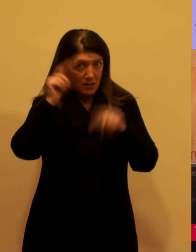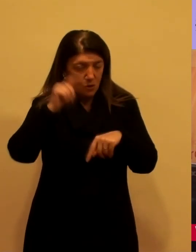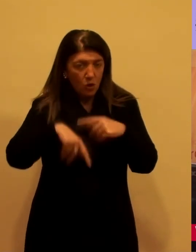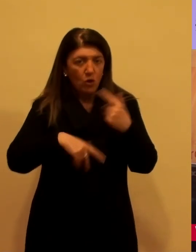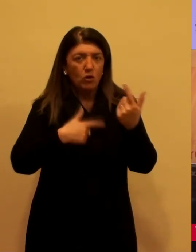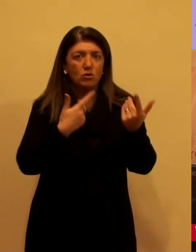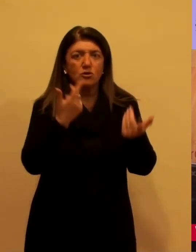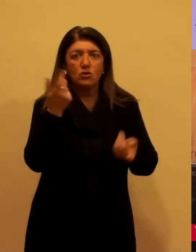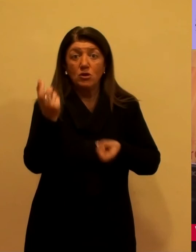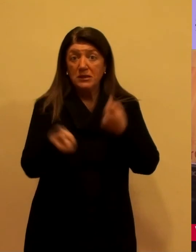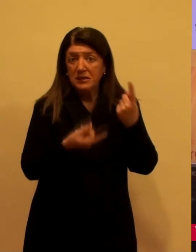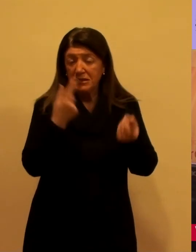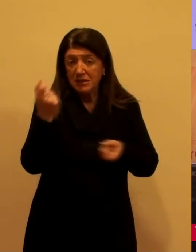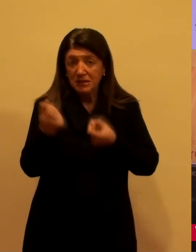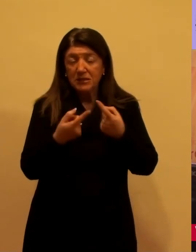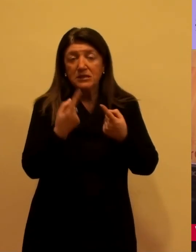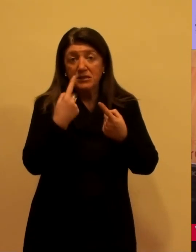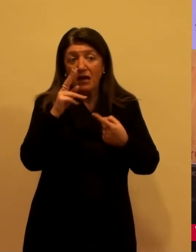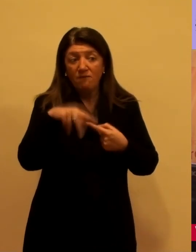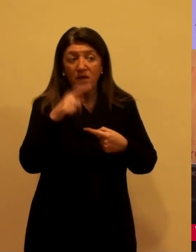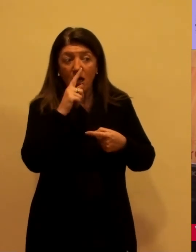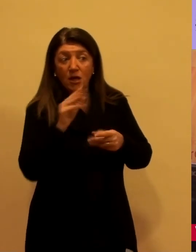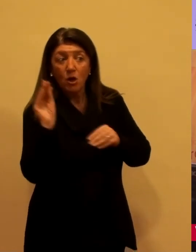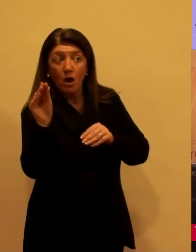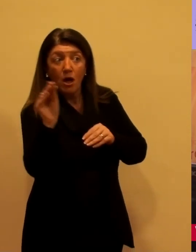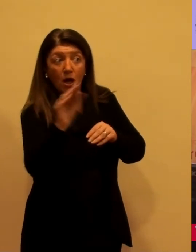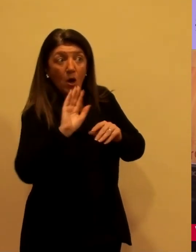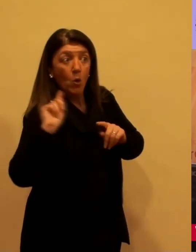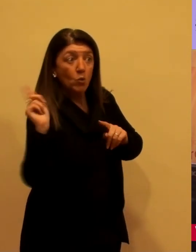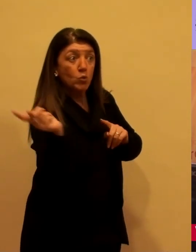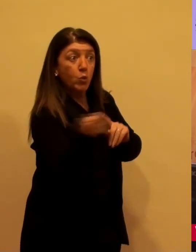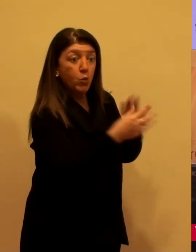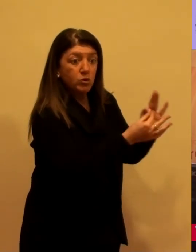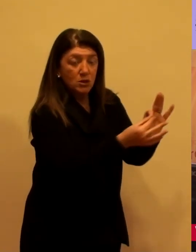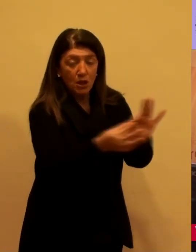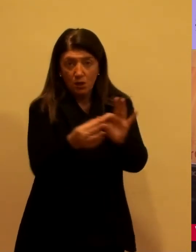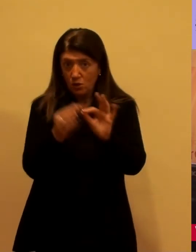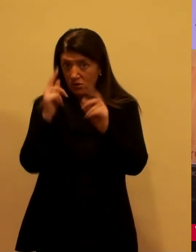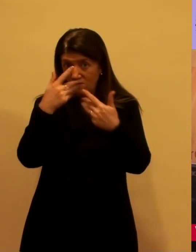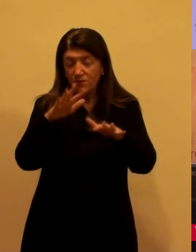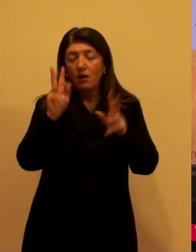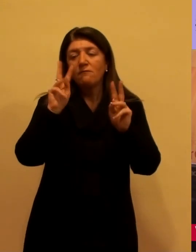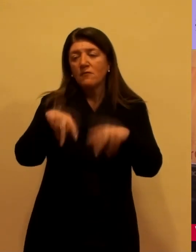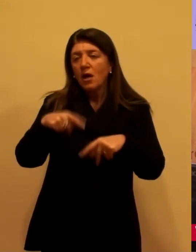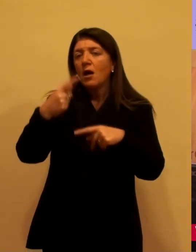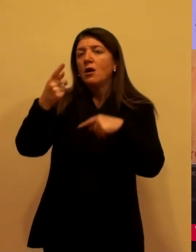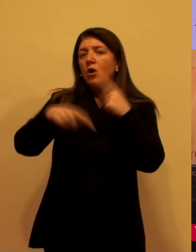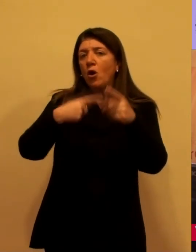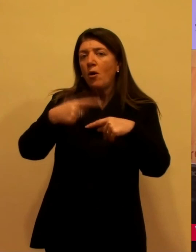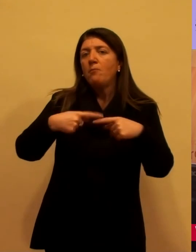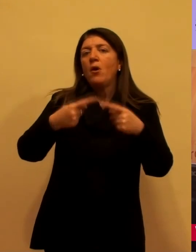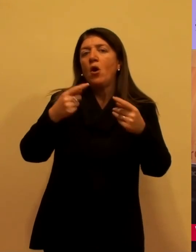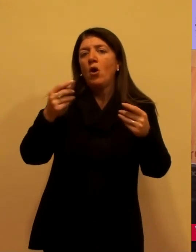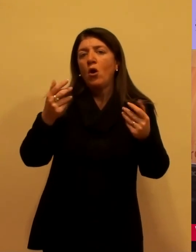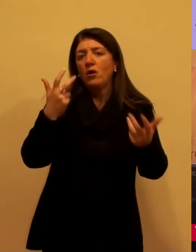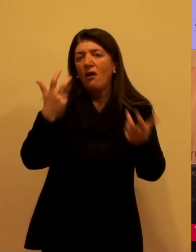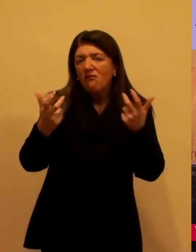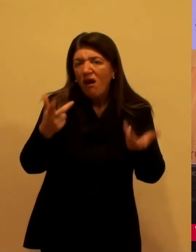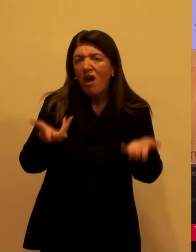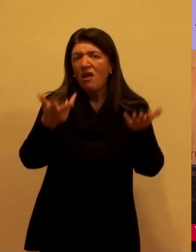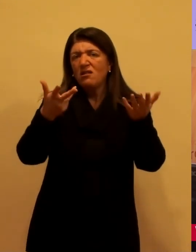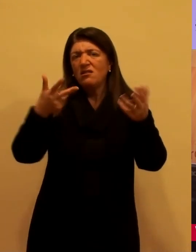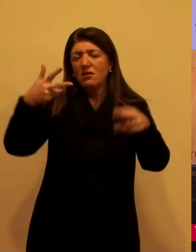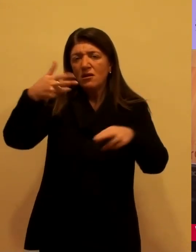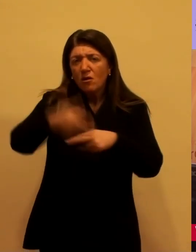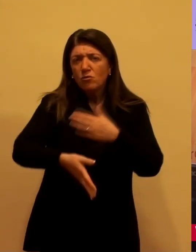dobbiamo seguire, mettere ovviamente d'accordo tutti non è facile, esatto, ma poi ci sono proprio le urgenze legate alle inaugurazioni, agli eventi che già ciascun